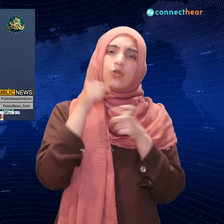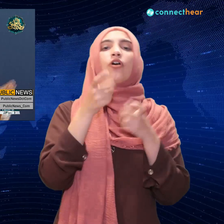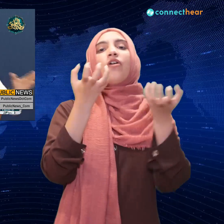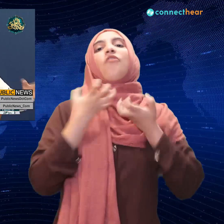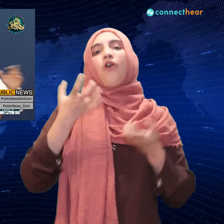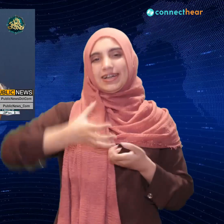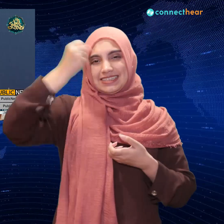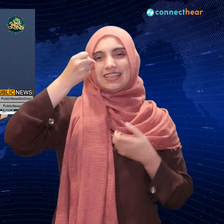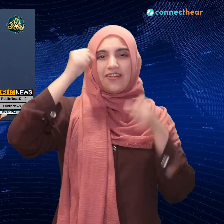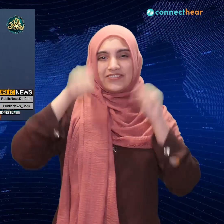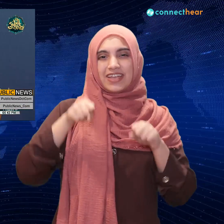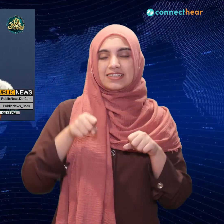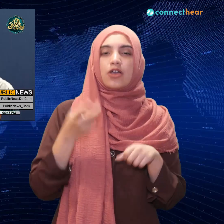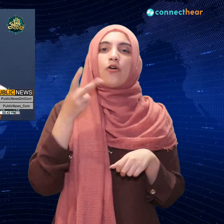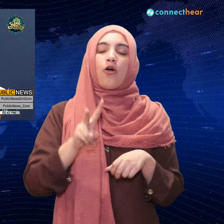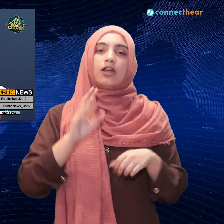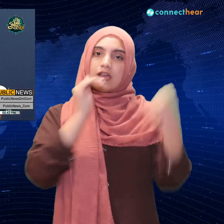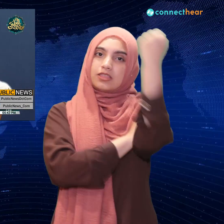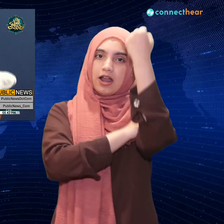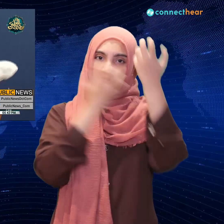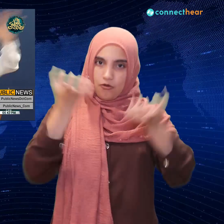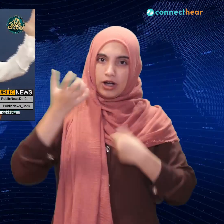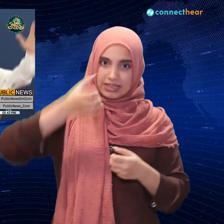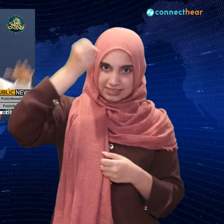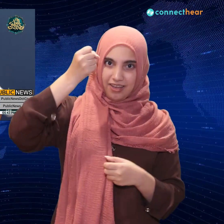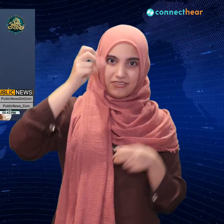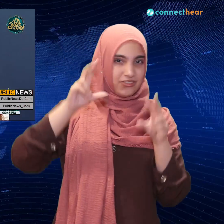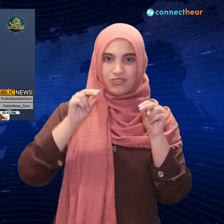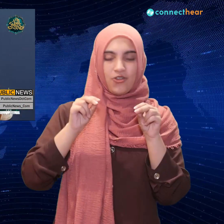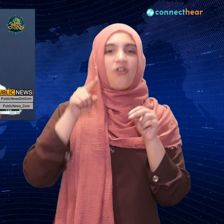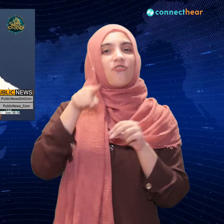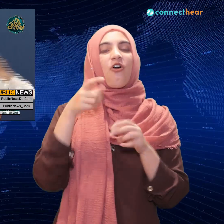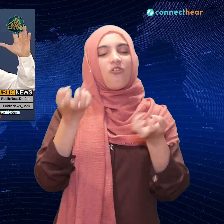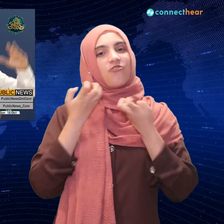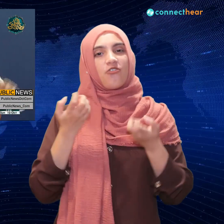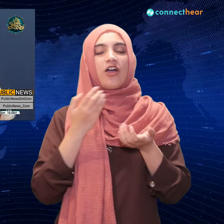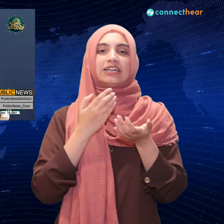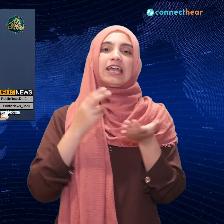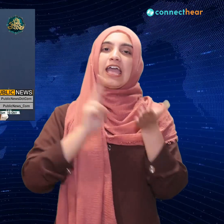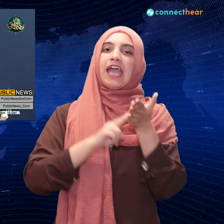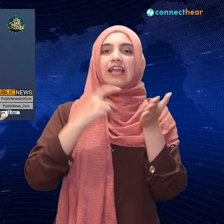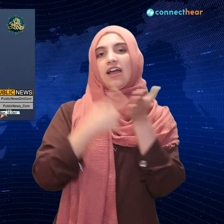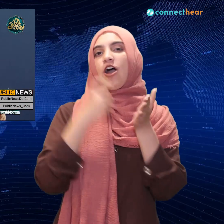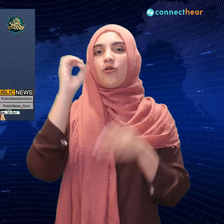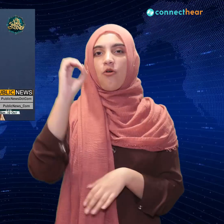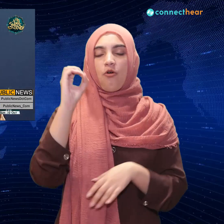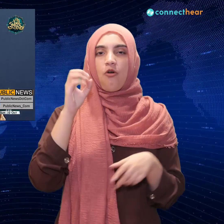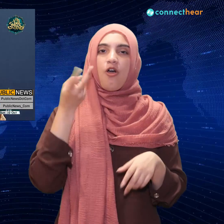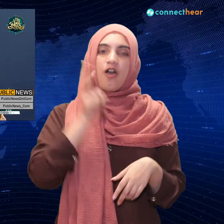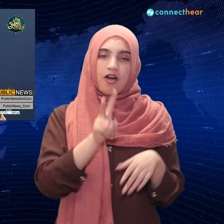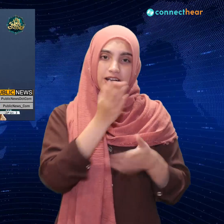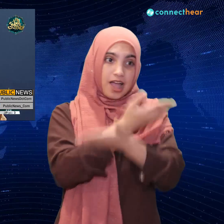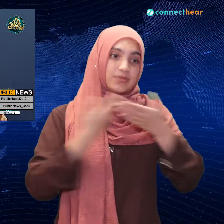چاہیے، اس کے لیے انصاف چاہیے. اور جب آپ انصاف دیتے ہیں، ایک معاشرے کو آزاد کر دیتے ہیں، آپ اس کے پوٹینشل کو آزاد کر دیتے ہیں. اس لیے دنیا